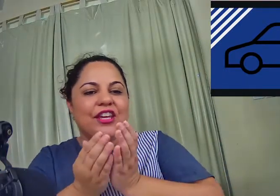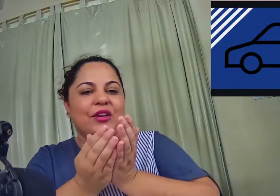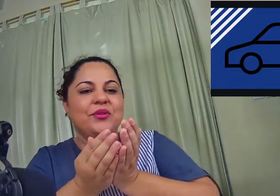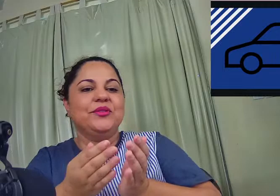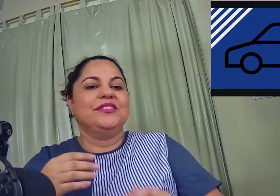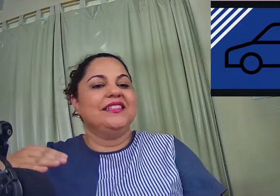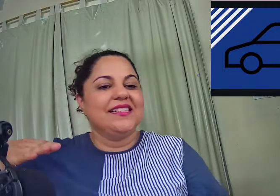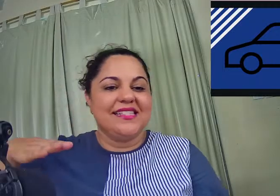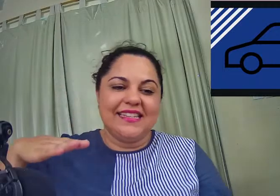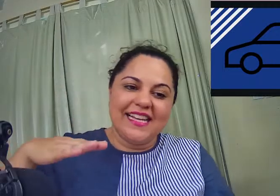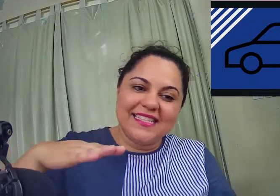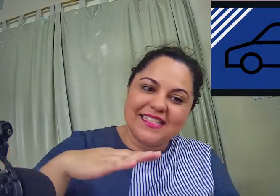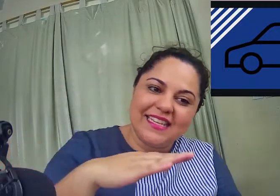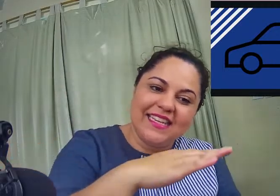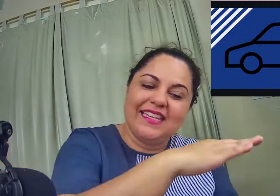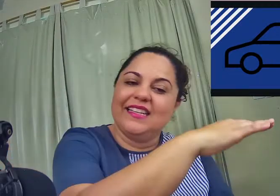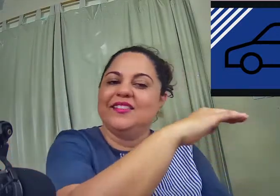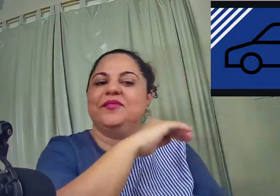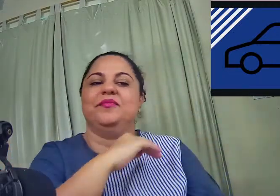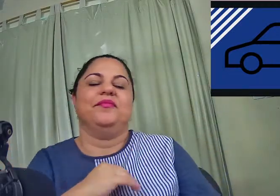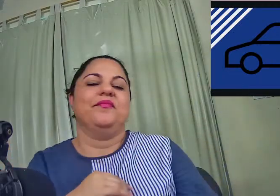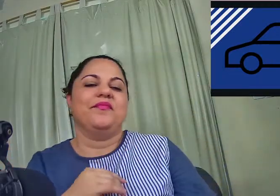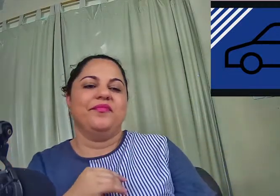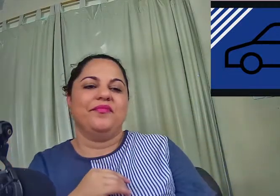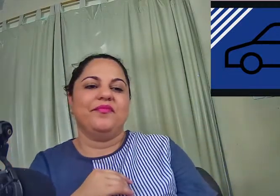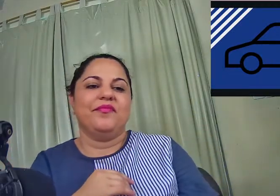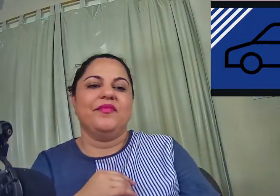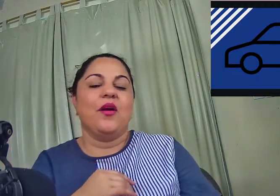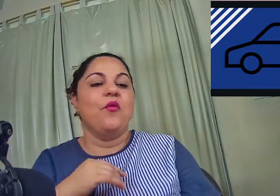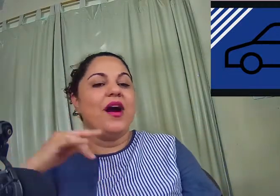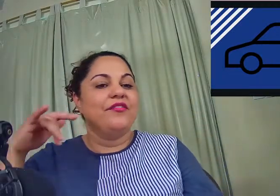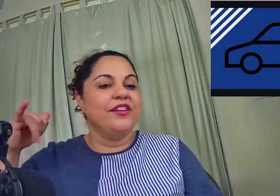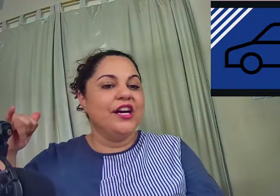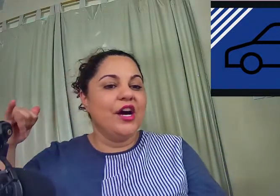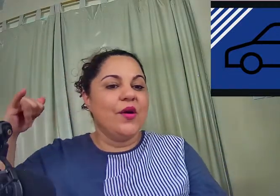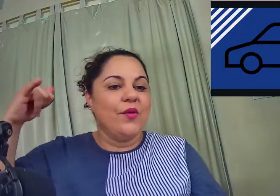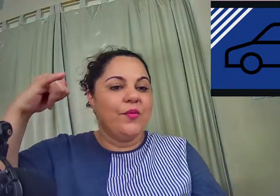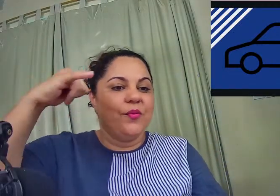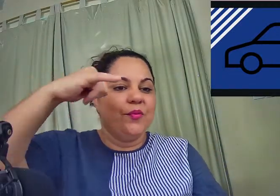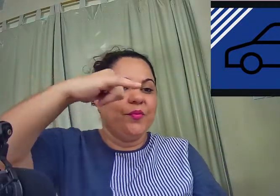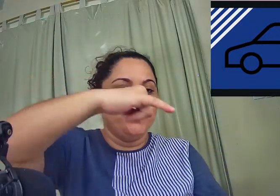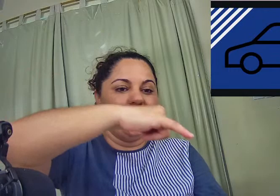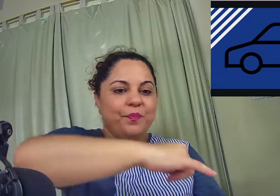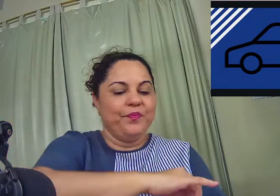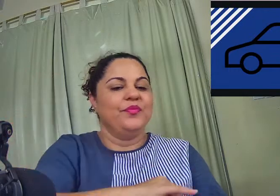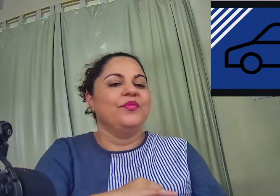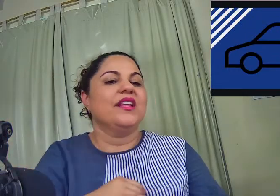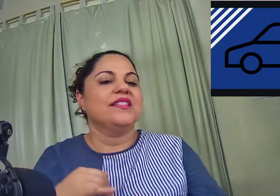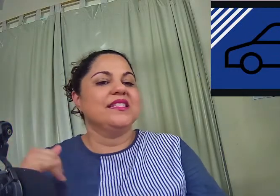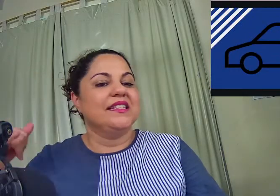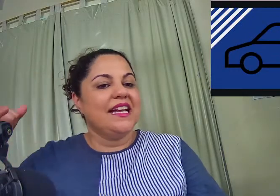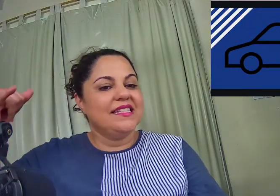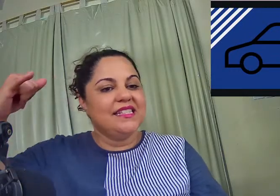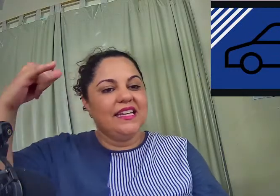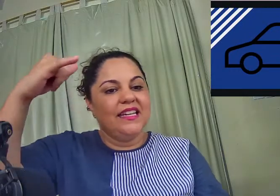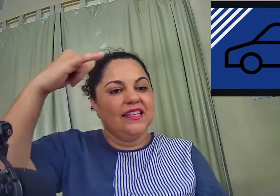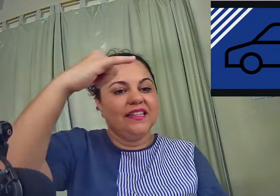navio transita assim, o avião transita assim,